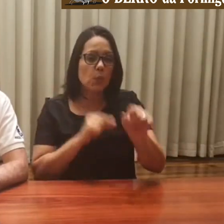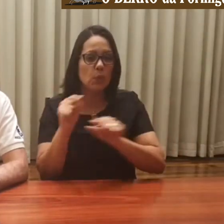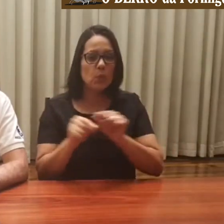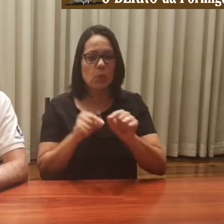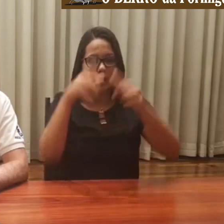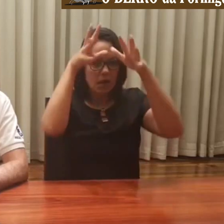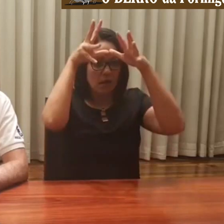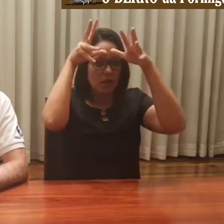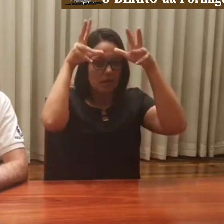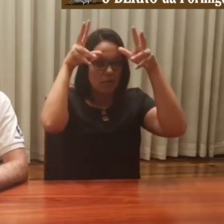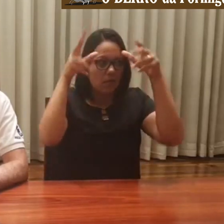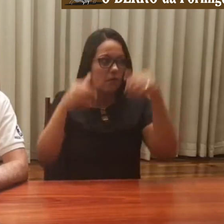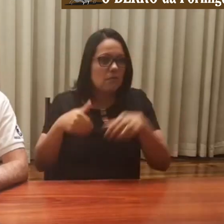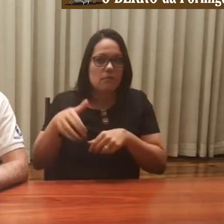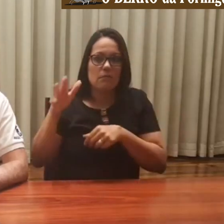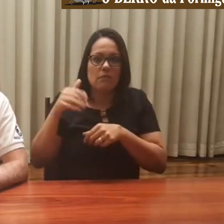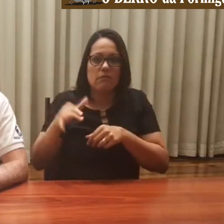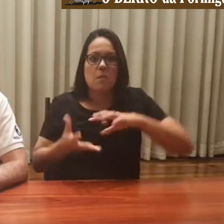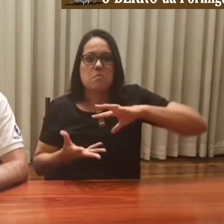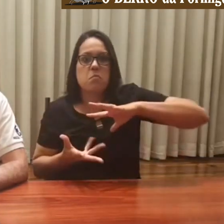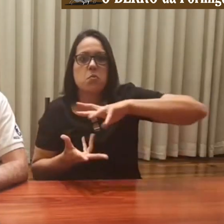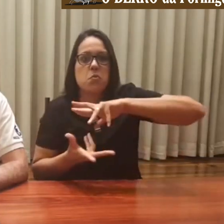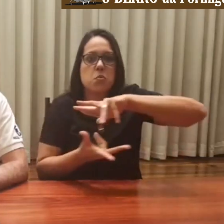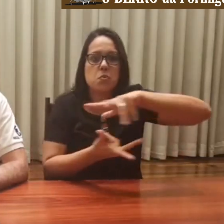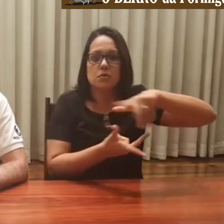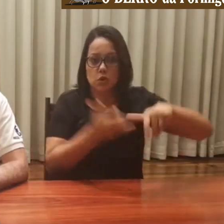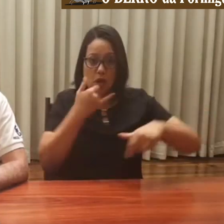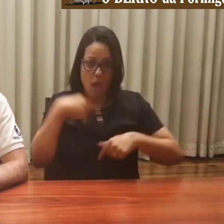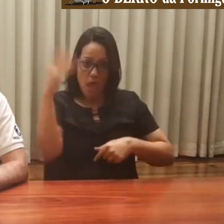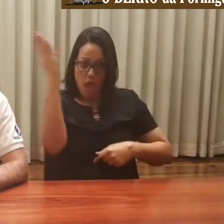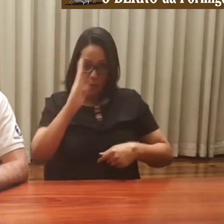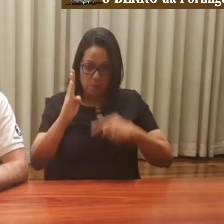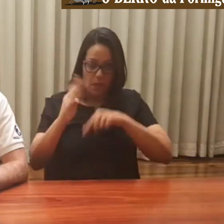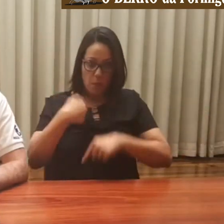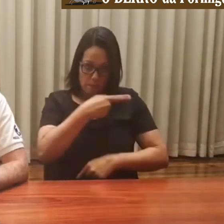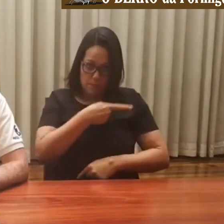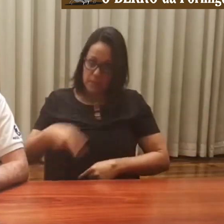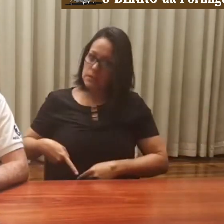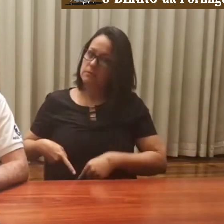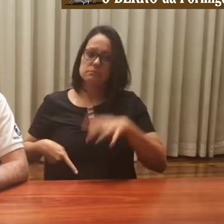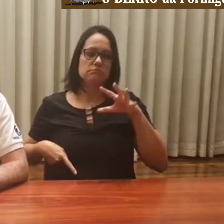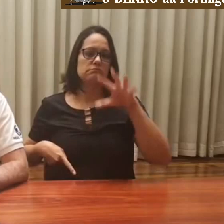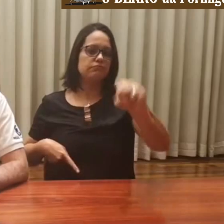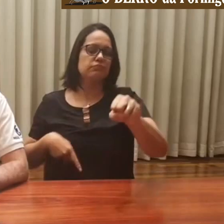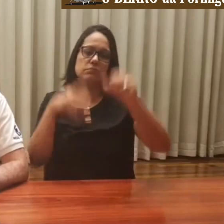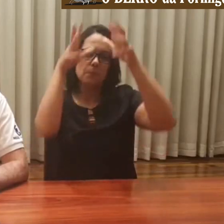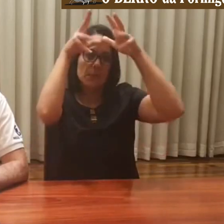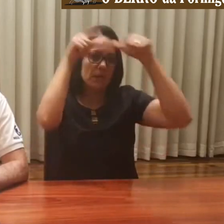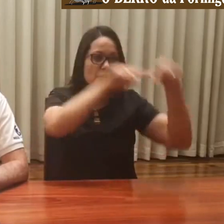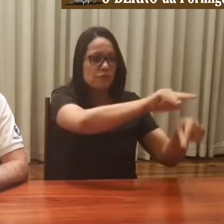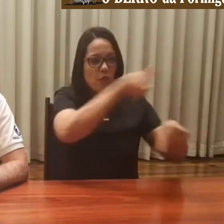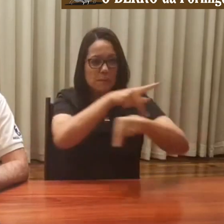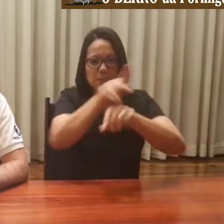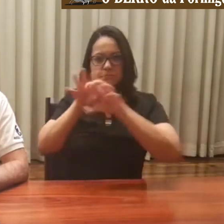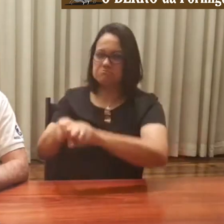com que a Amazônia seja internacionalizada. Enquanto eu for presidente, pode ter certeza que não